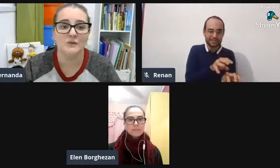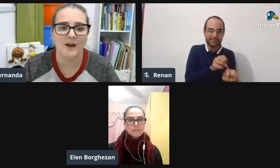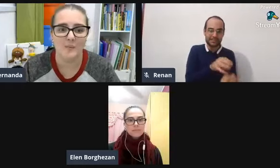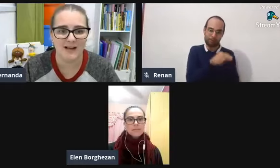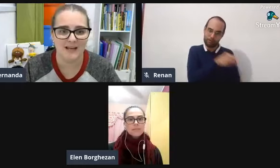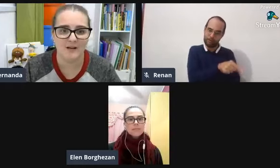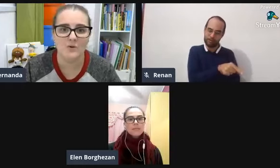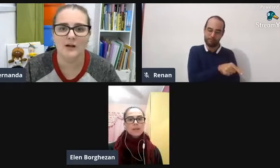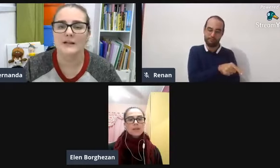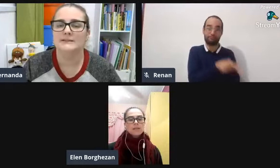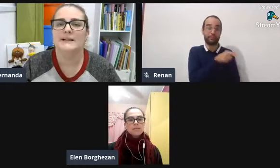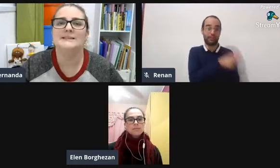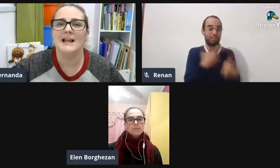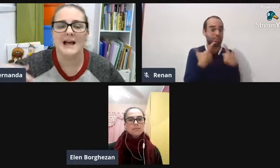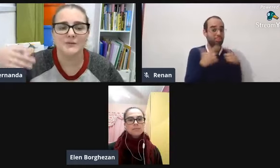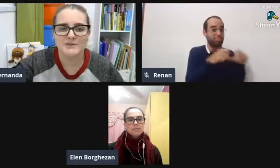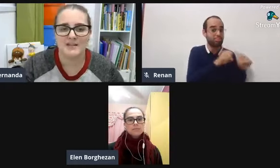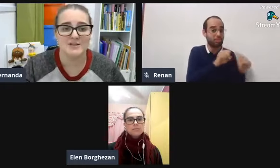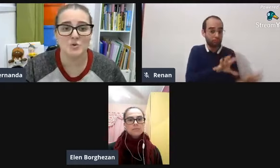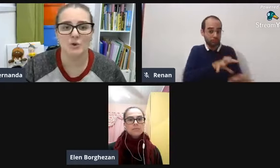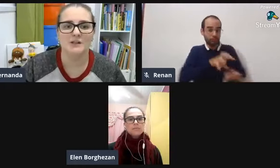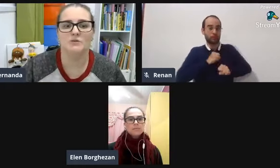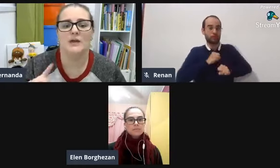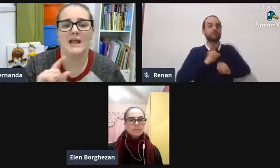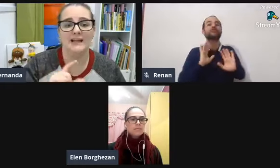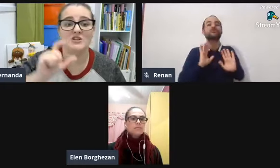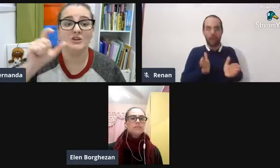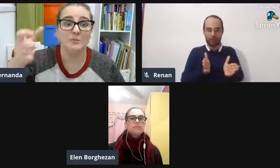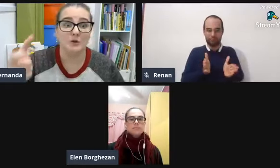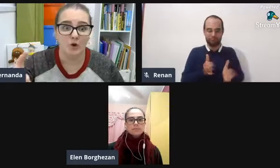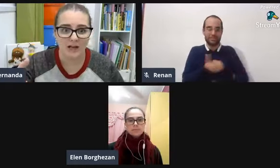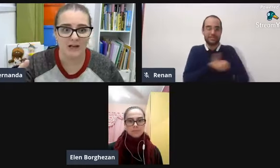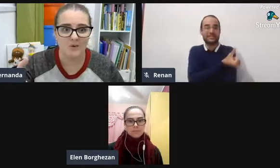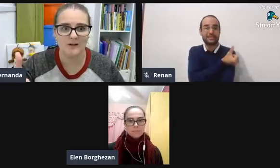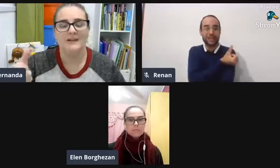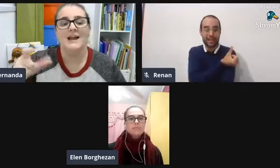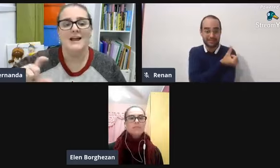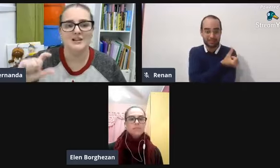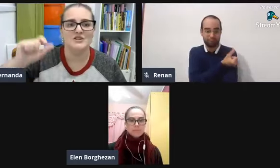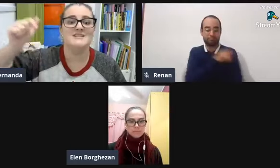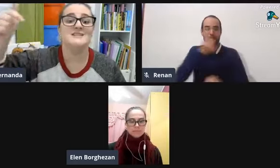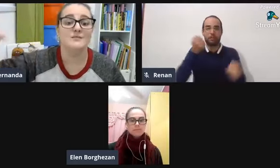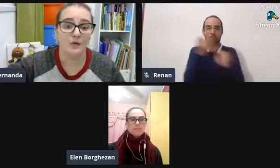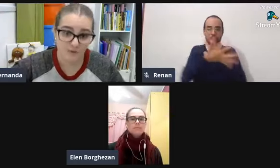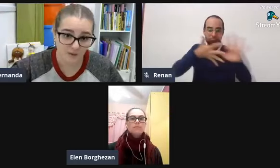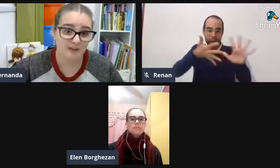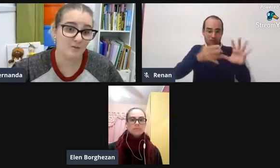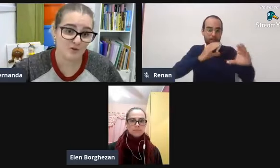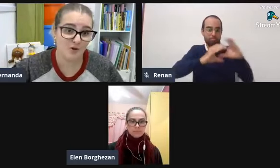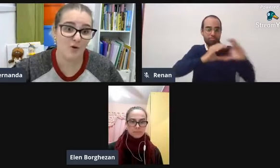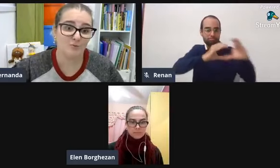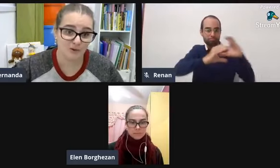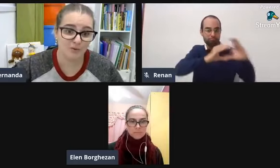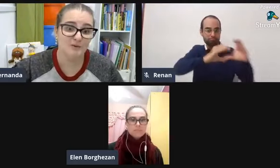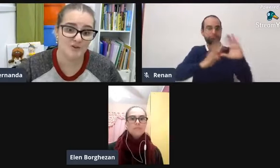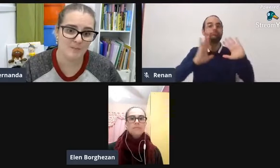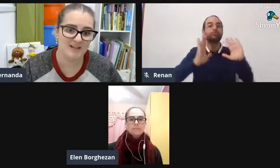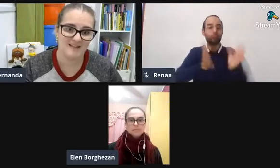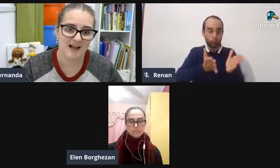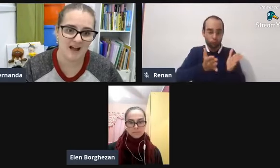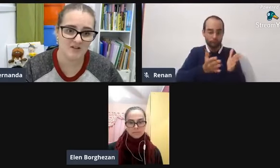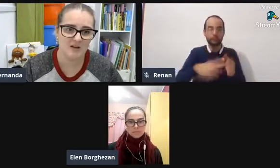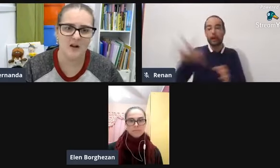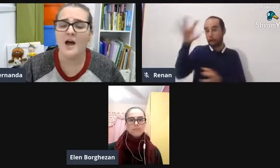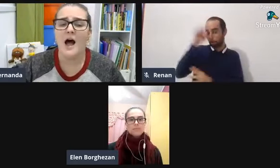criança tiver uma língua, dela tá lá no 6º ano, ela já dominou a língua, ela já se desenvolveu em termos de conteúdo,